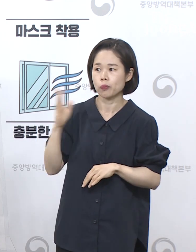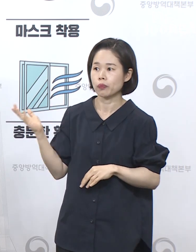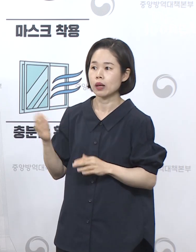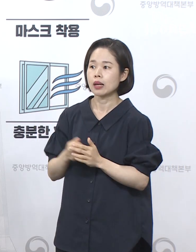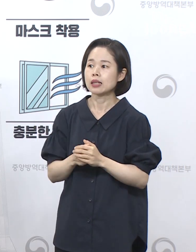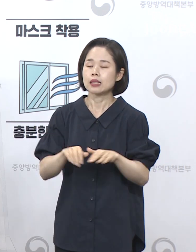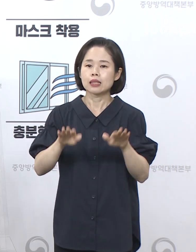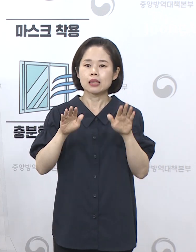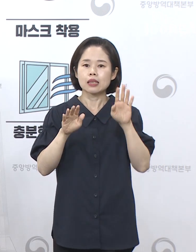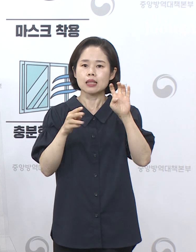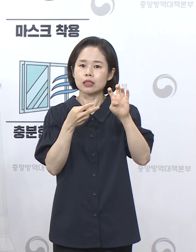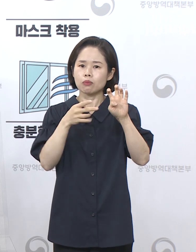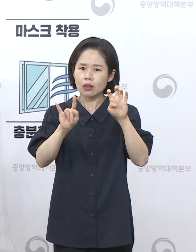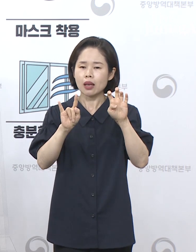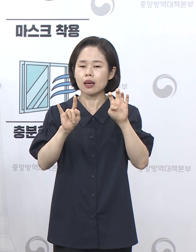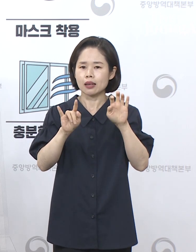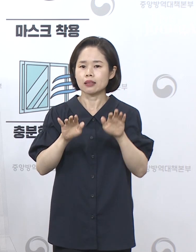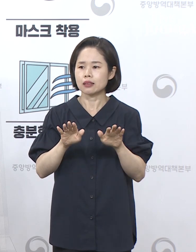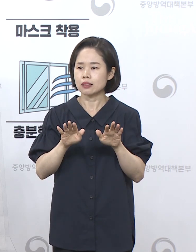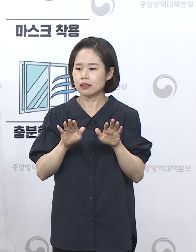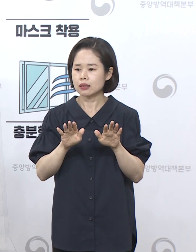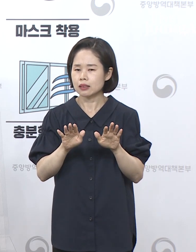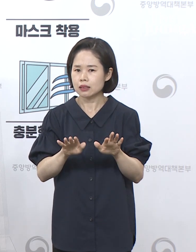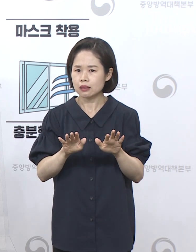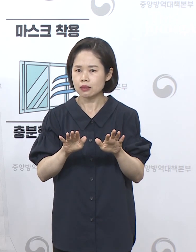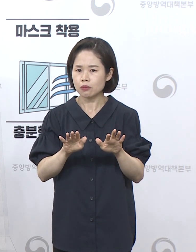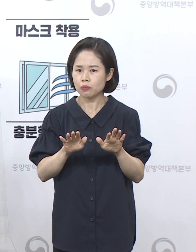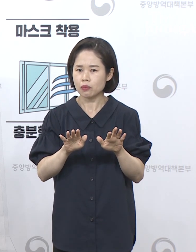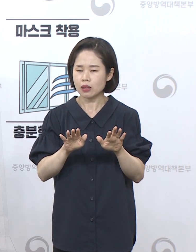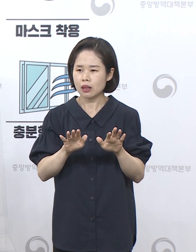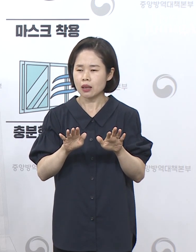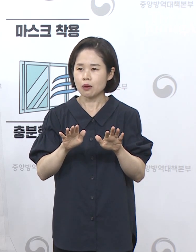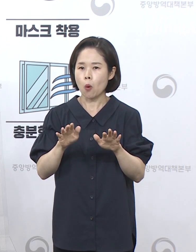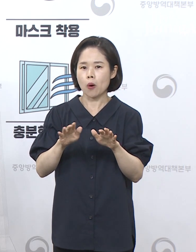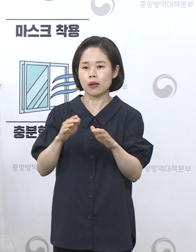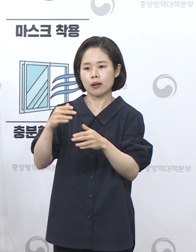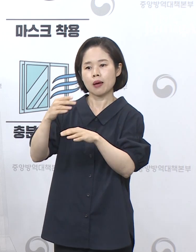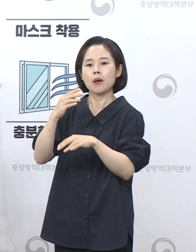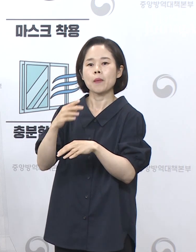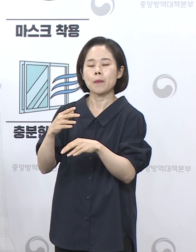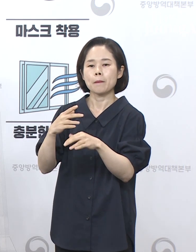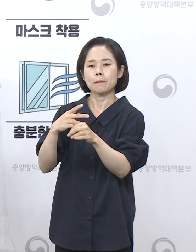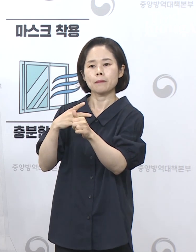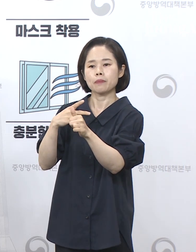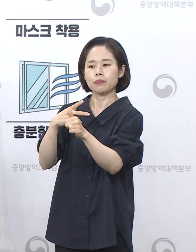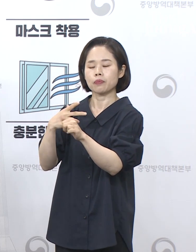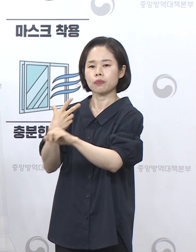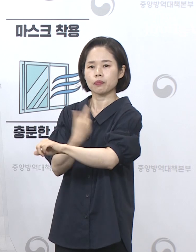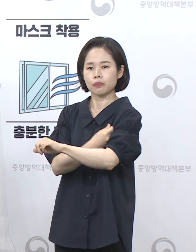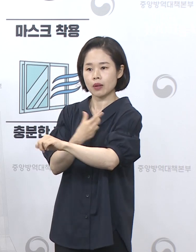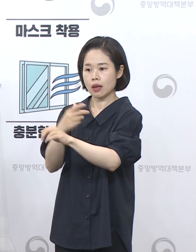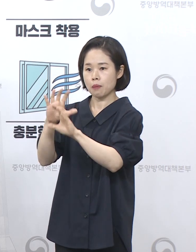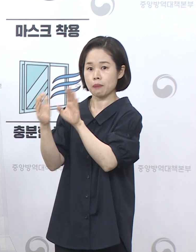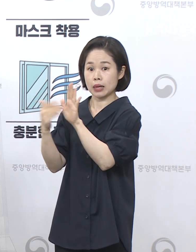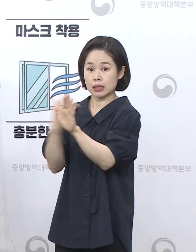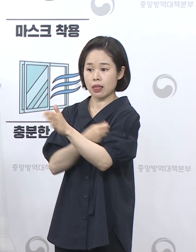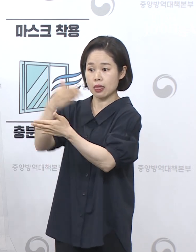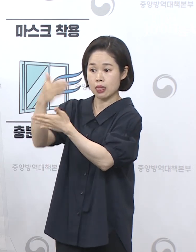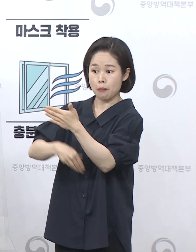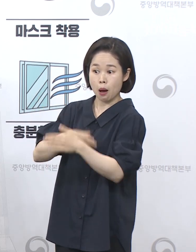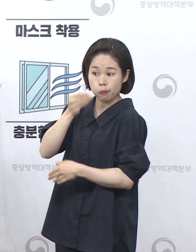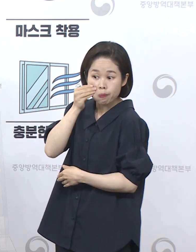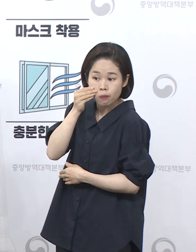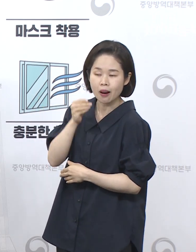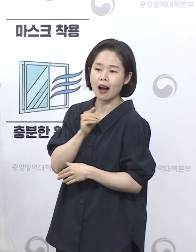이유로 접종을 벌써 맞으신 분들이 많이 있기 때문에 실제 접종 대상자는 이거보다는 큰 폭으로 좀 더